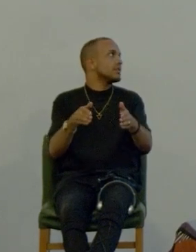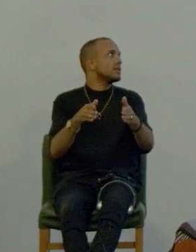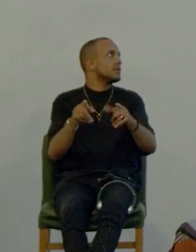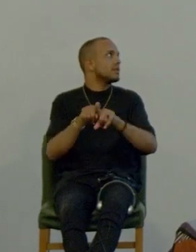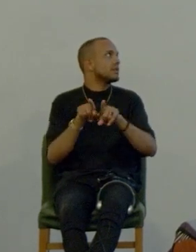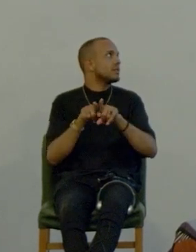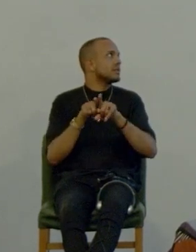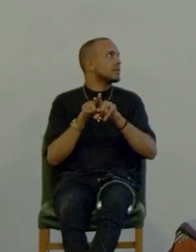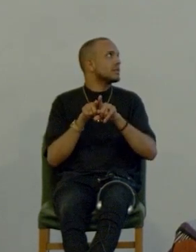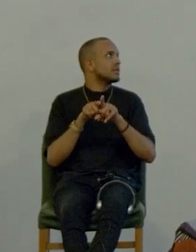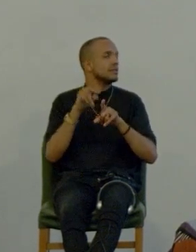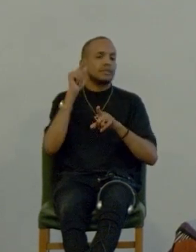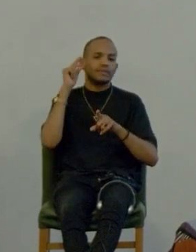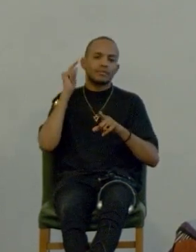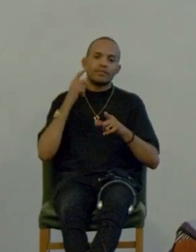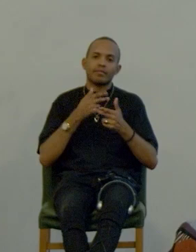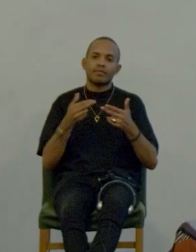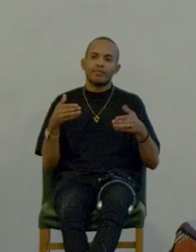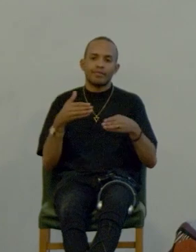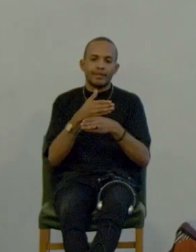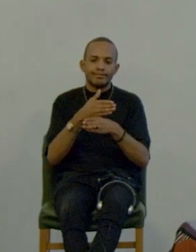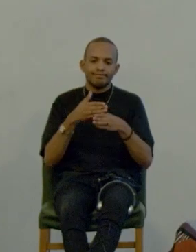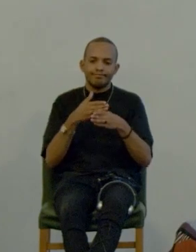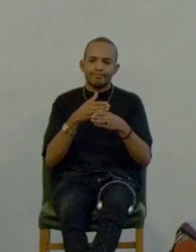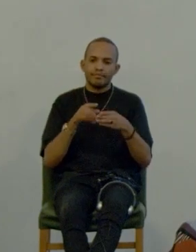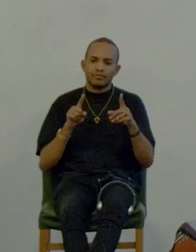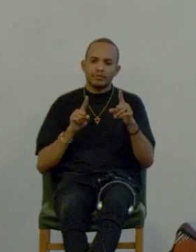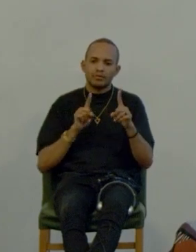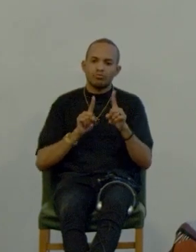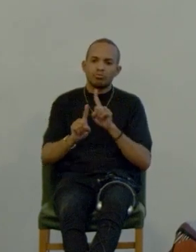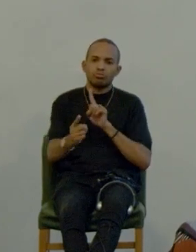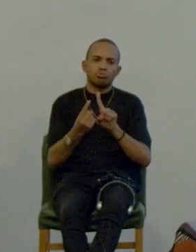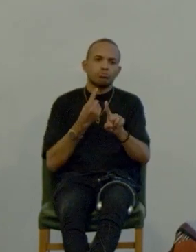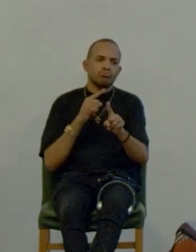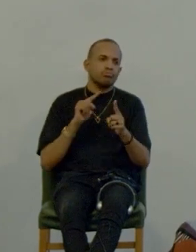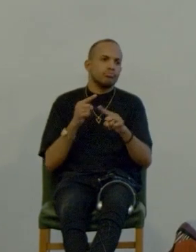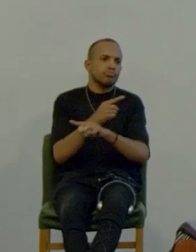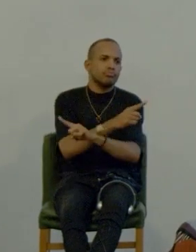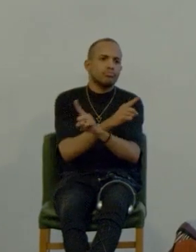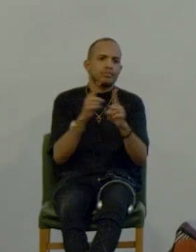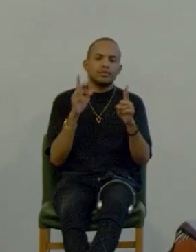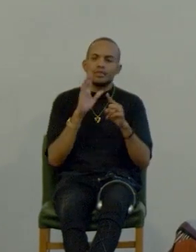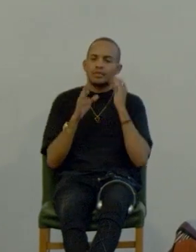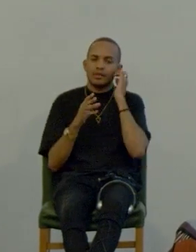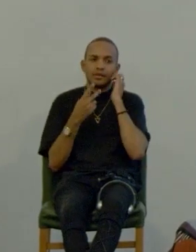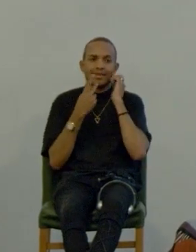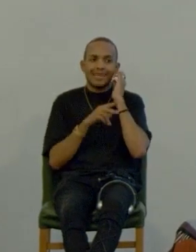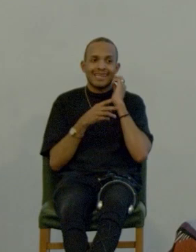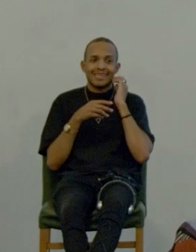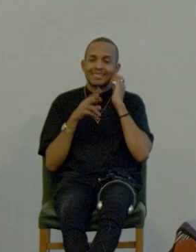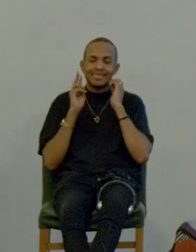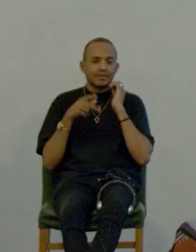povoações antiquíssimas, muitas encruzilhadas e estradas. Seguimos por uma estrada boa e bem cultivada. Passamos 3... Ele andou o